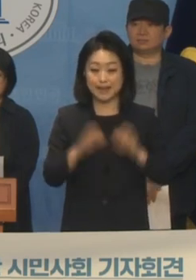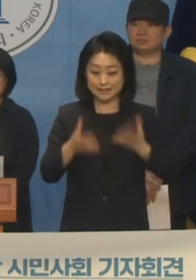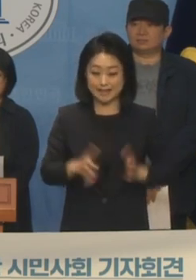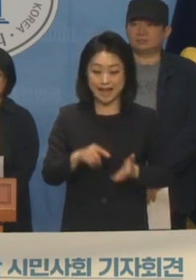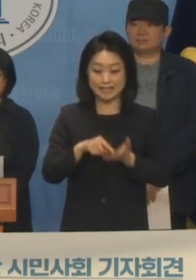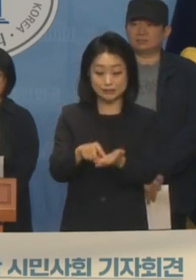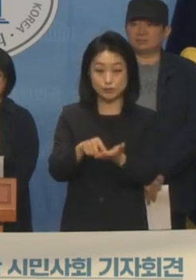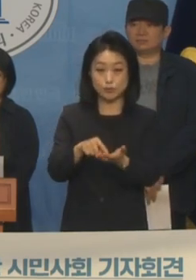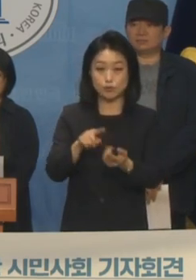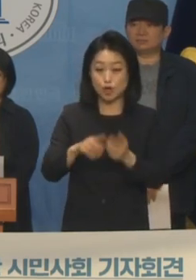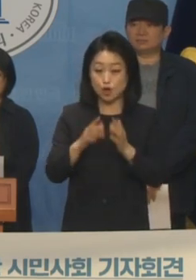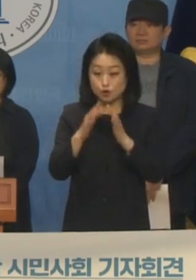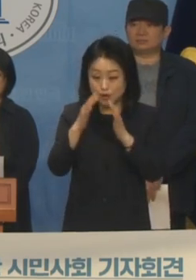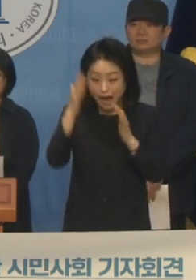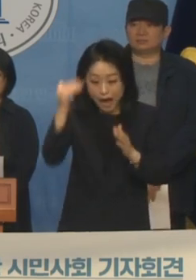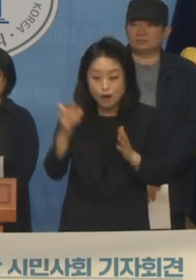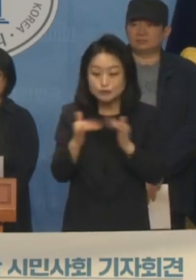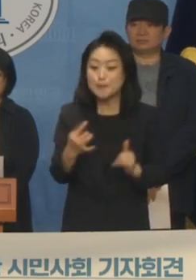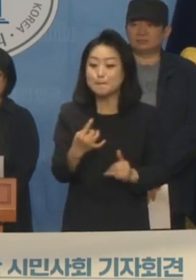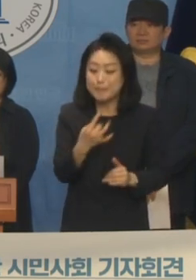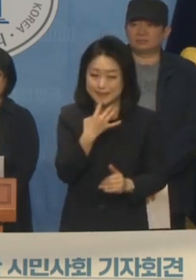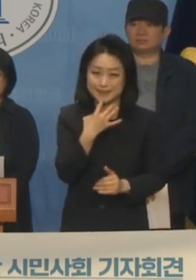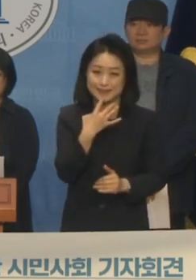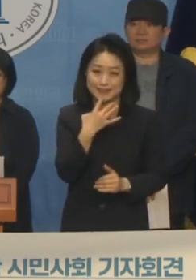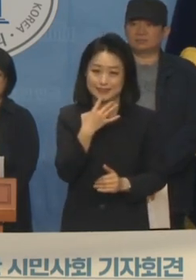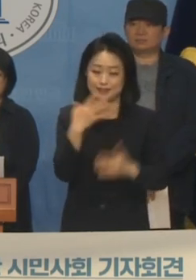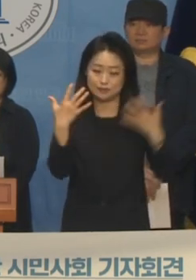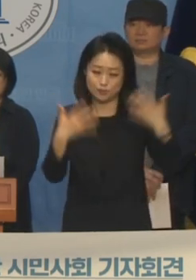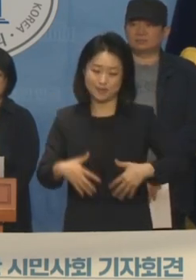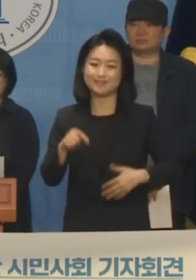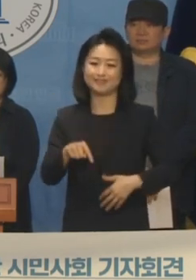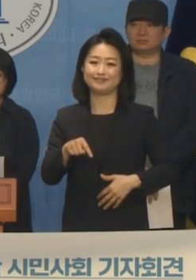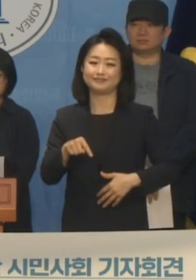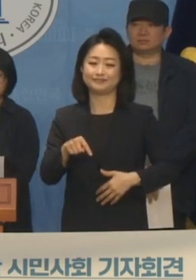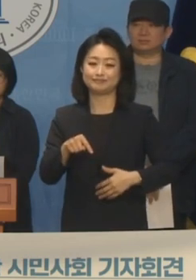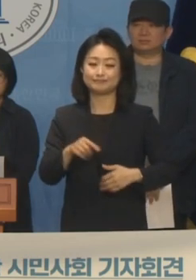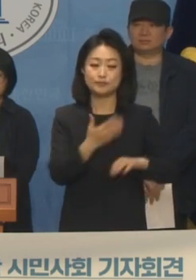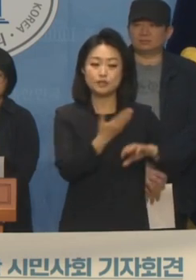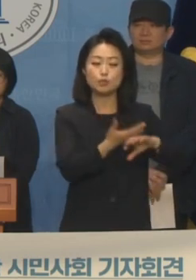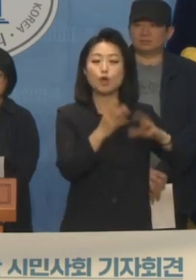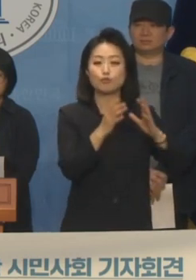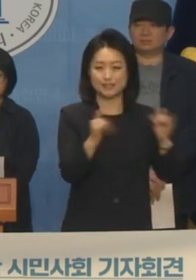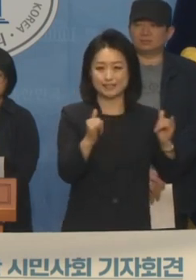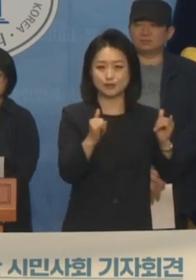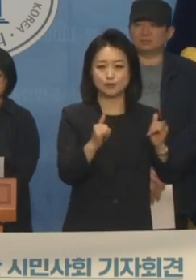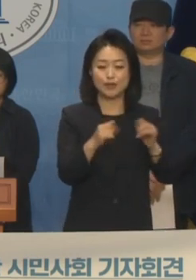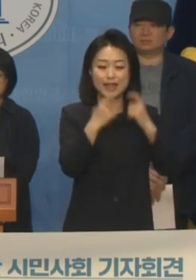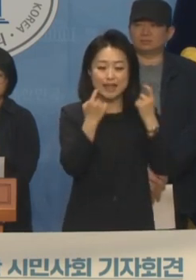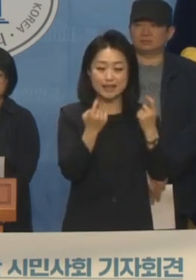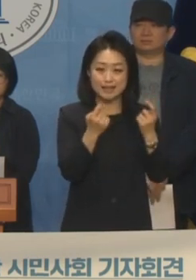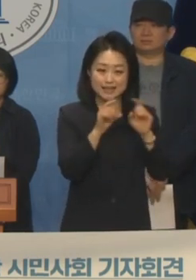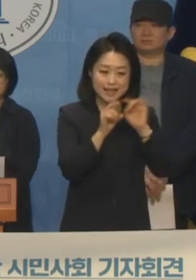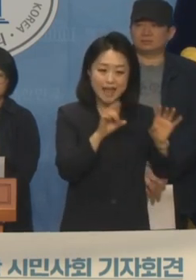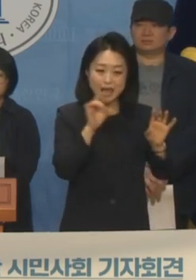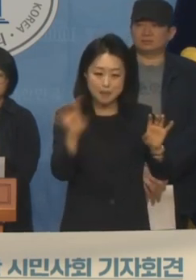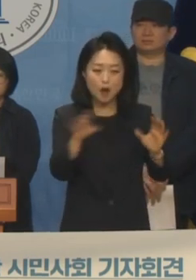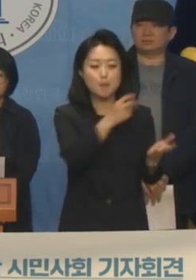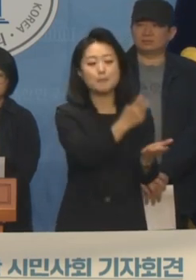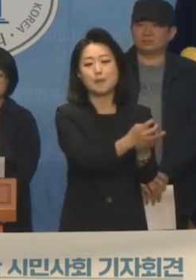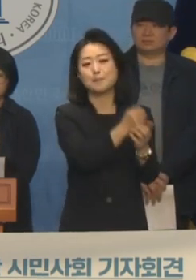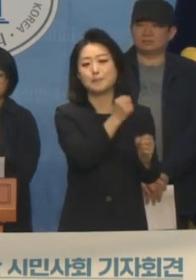우리 국민만을 대상으로 하고 있기 때문입니다. 외국인 아동 출생 등록제를 개별법으로 제정해야 하는